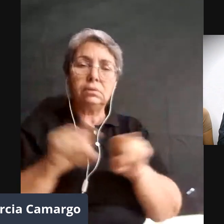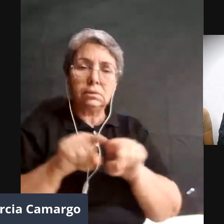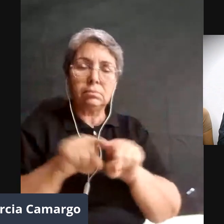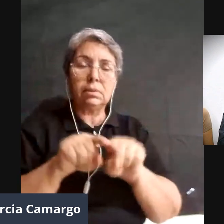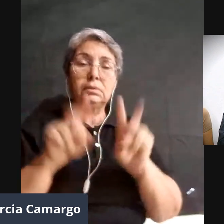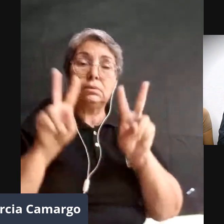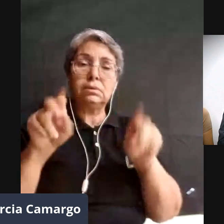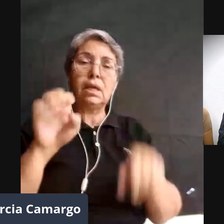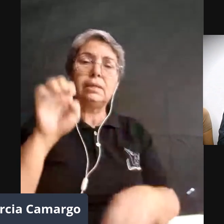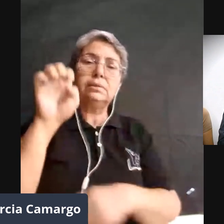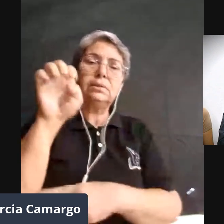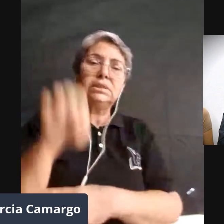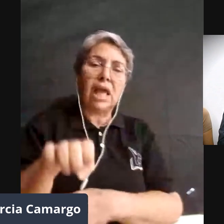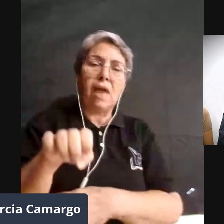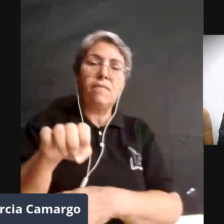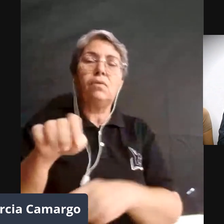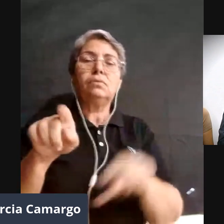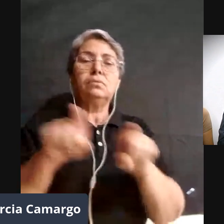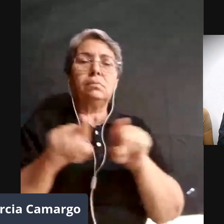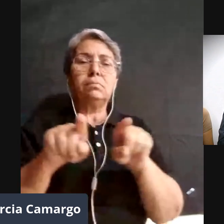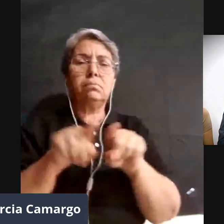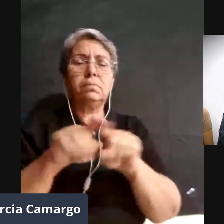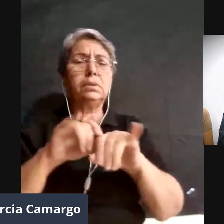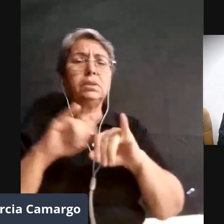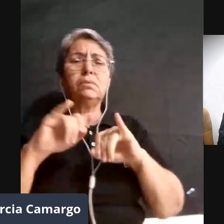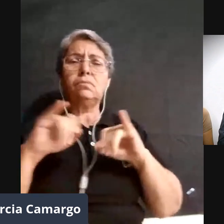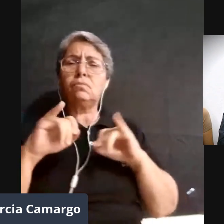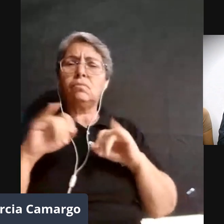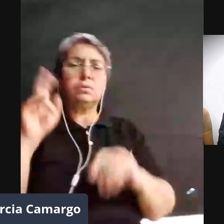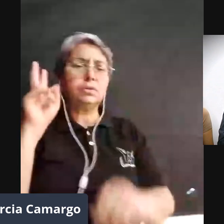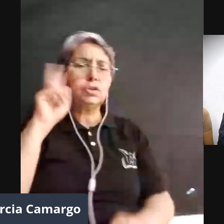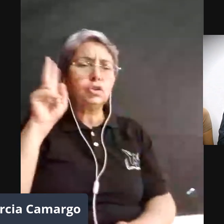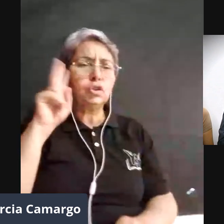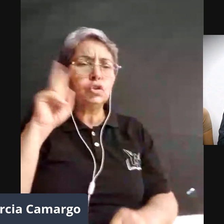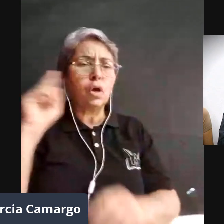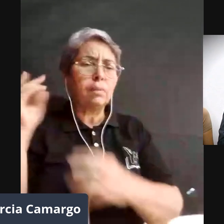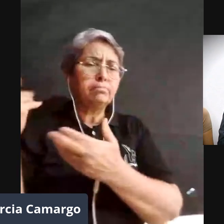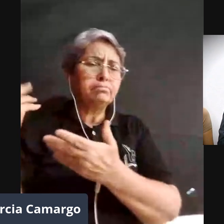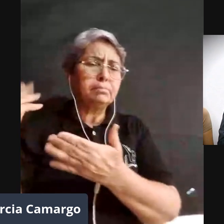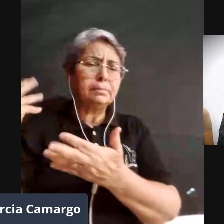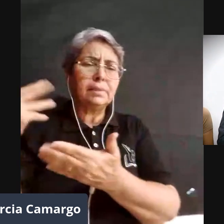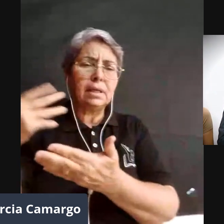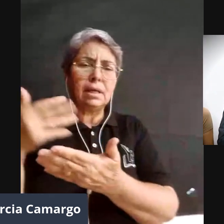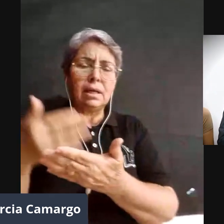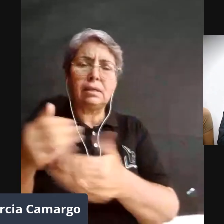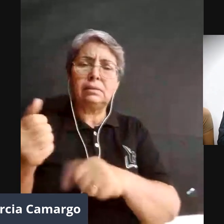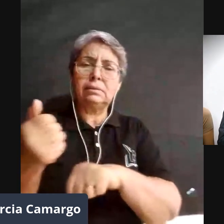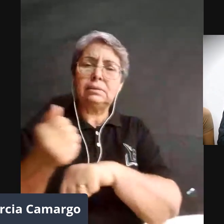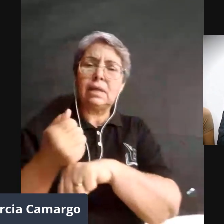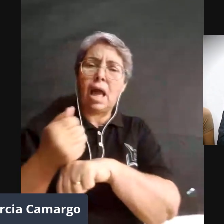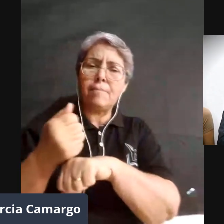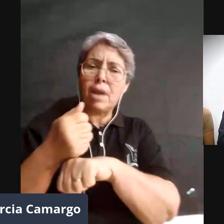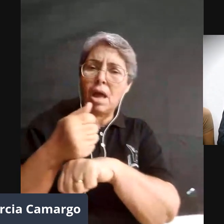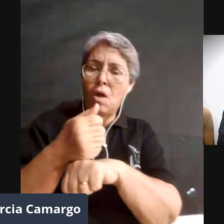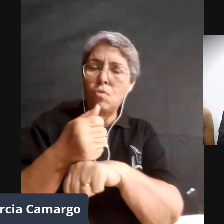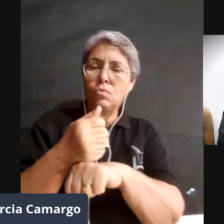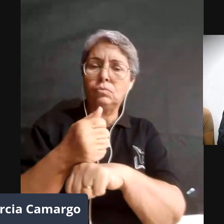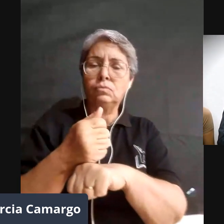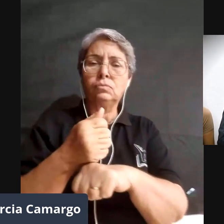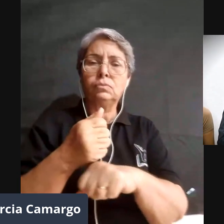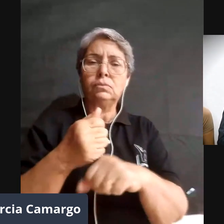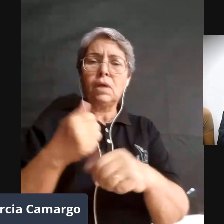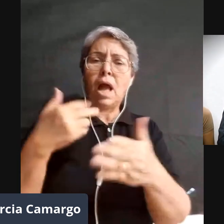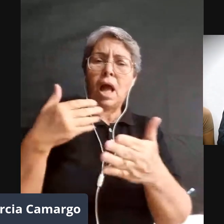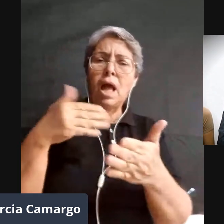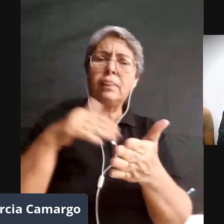Estevão. Estevão ali está retratando toda a história de Israel, desde Abraão, e ele culmina esta história